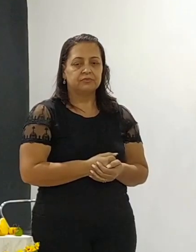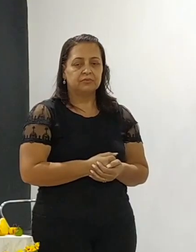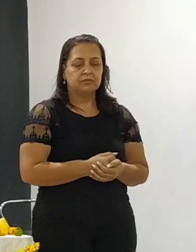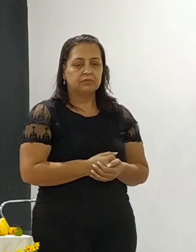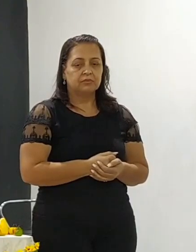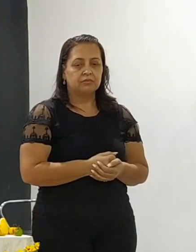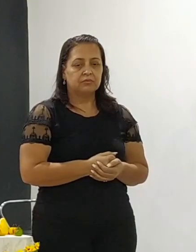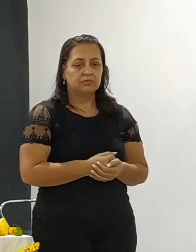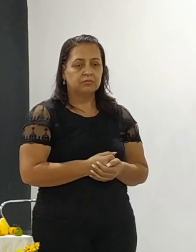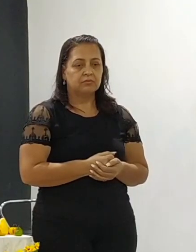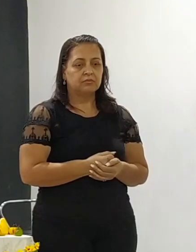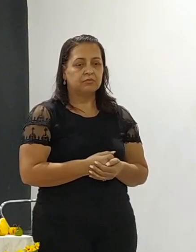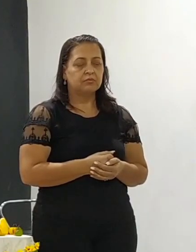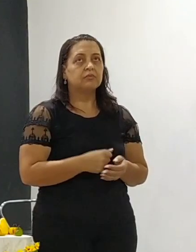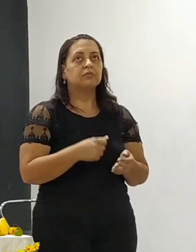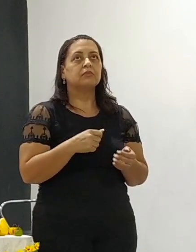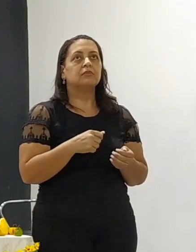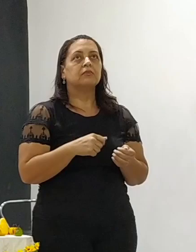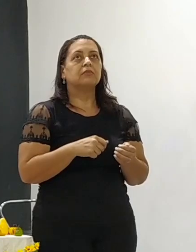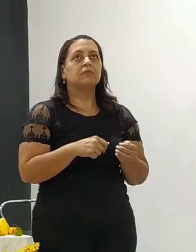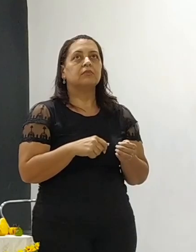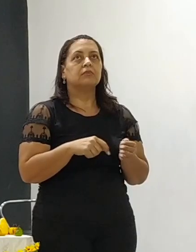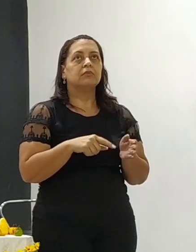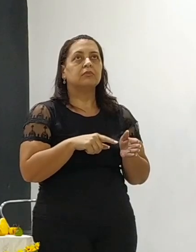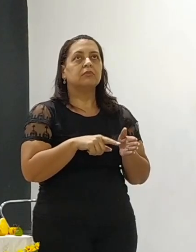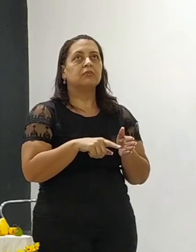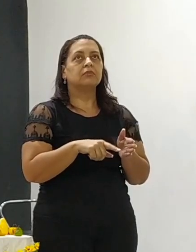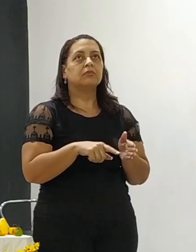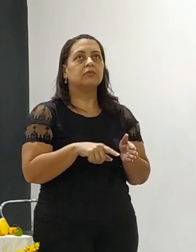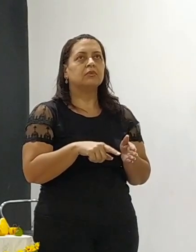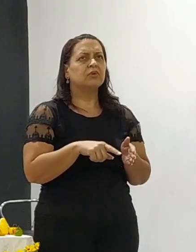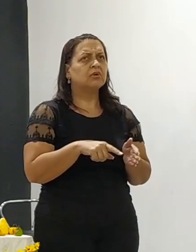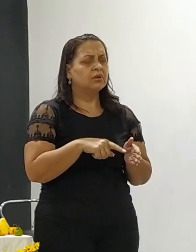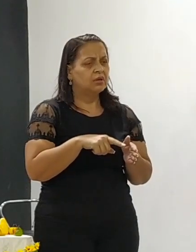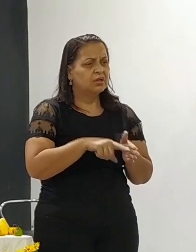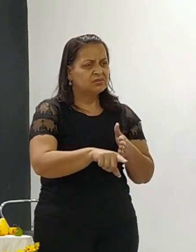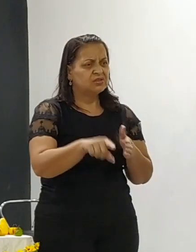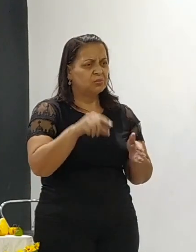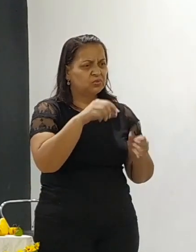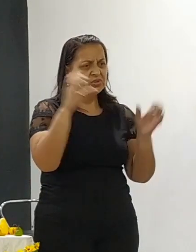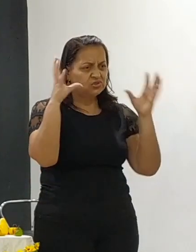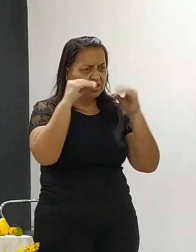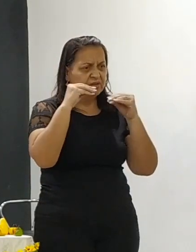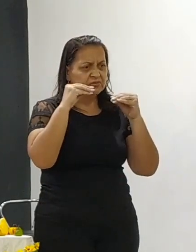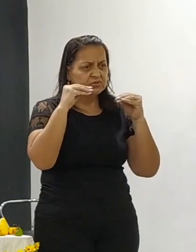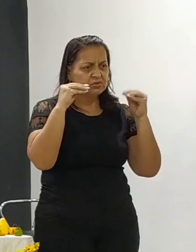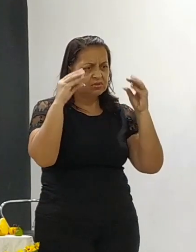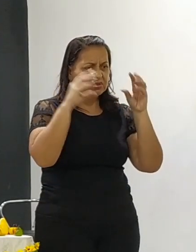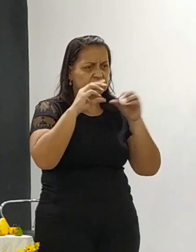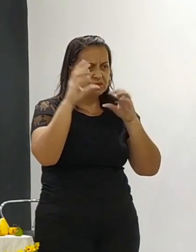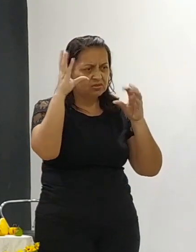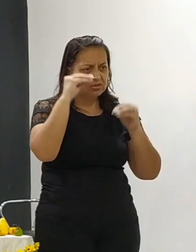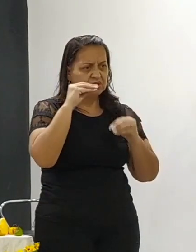virtudes daquele que vos chamou das trevas para a sua maravilhosa luz.